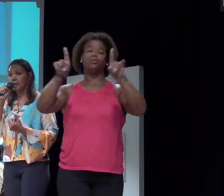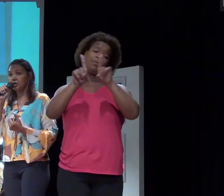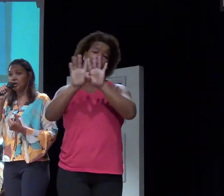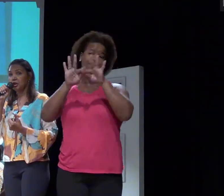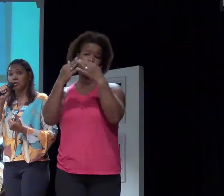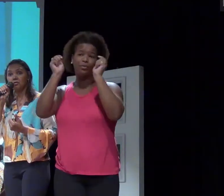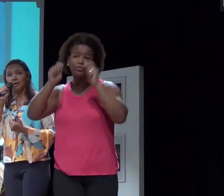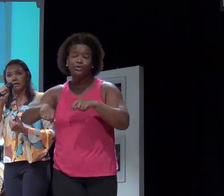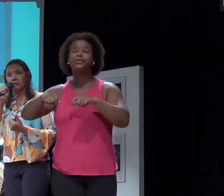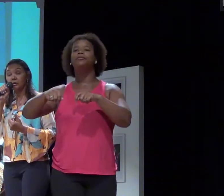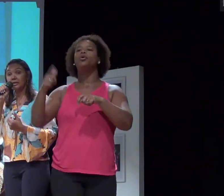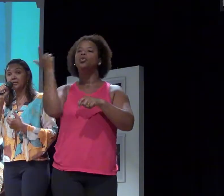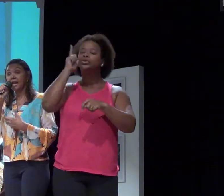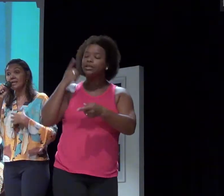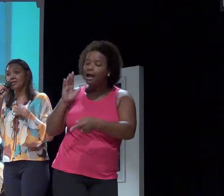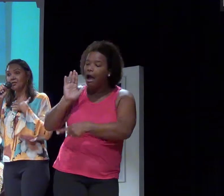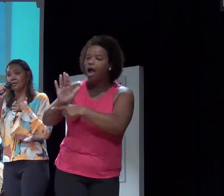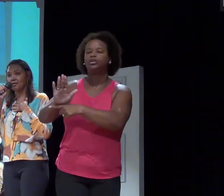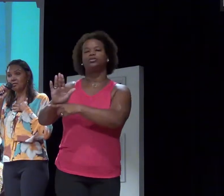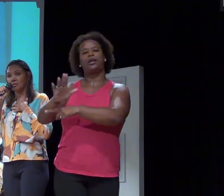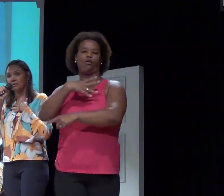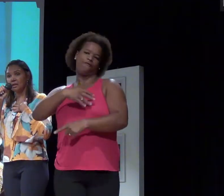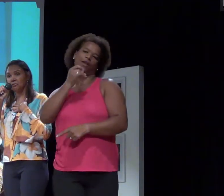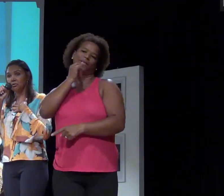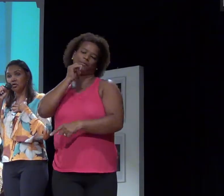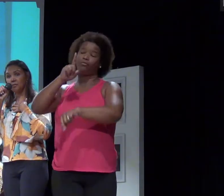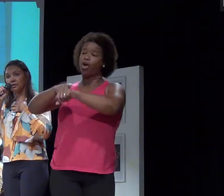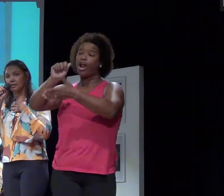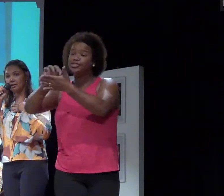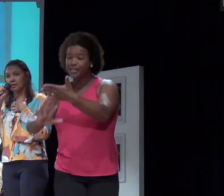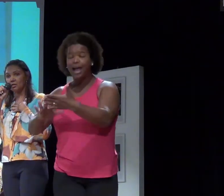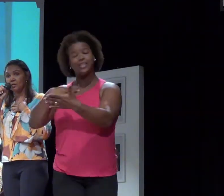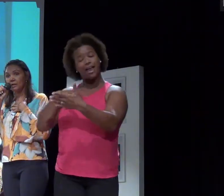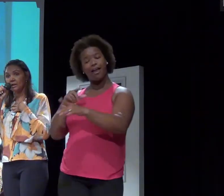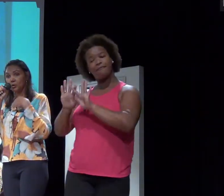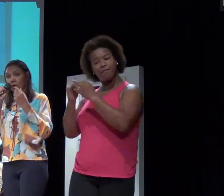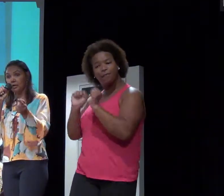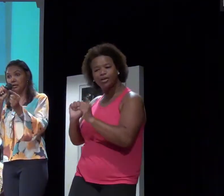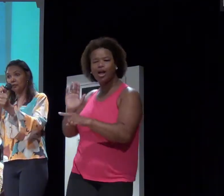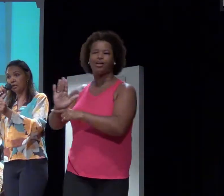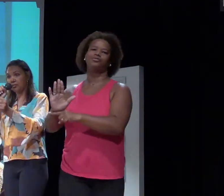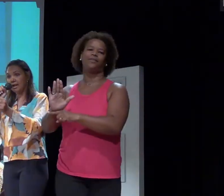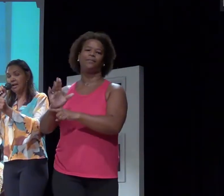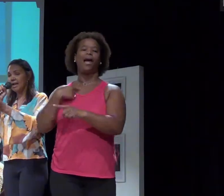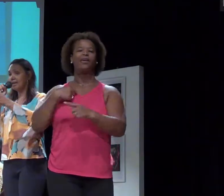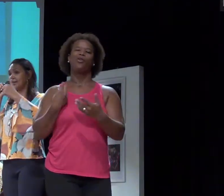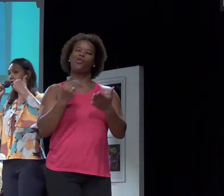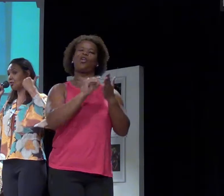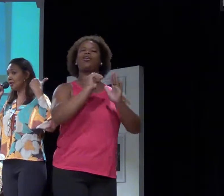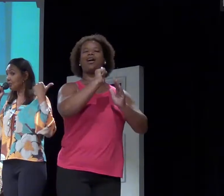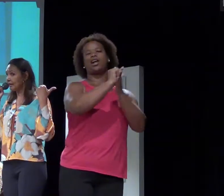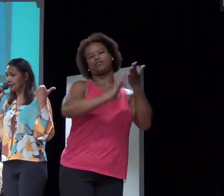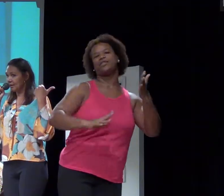também de ajudar os filhos. Inclusive, nas atividades dos meus alunos, eu já boto atividades com Libras, porque quando ela for ajudar, ela